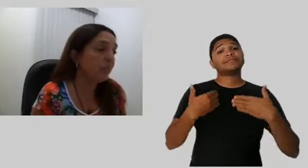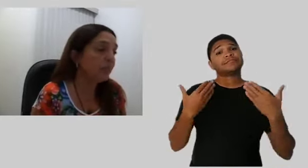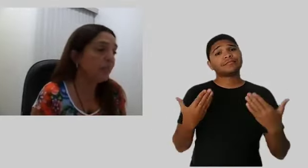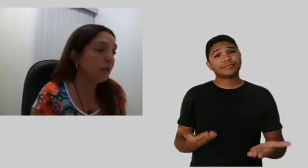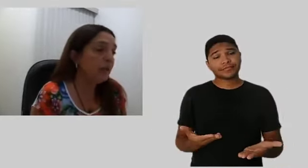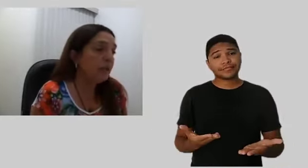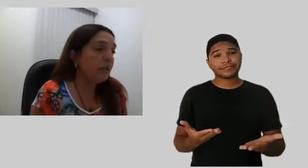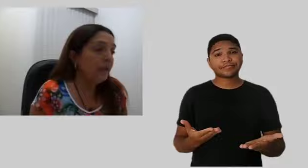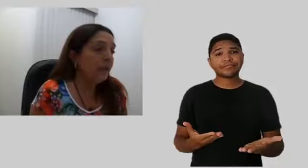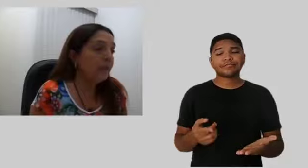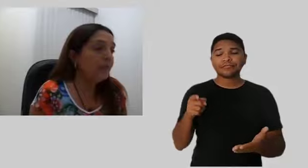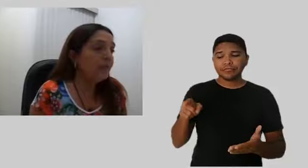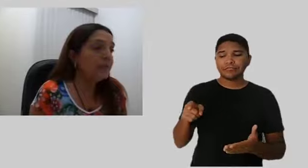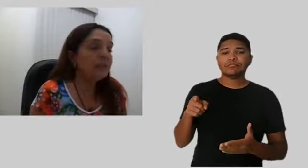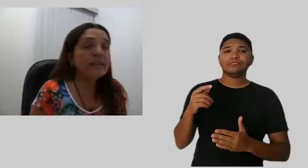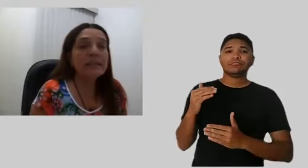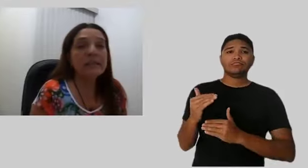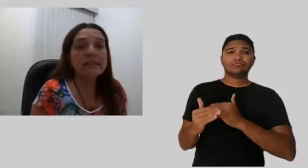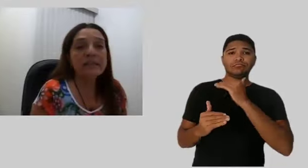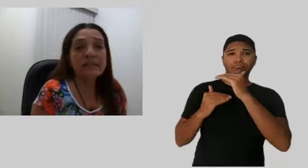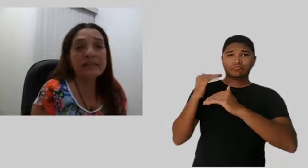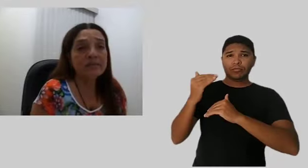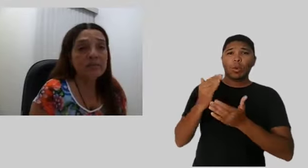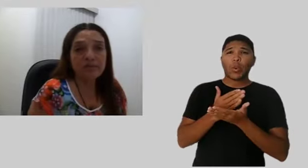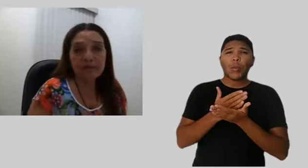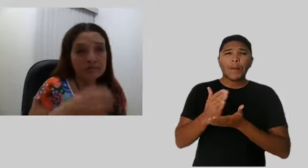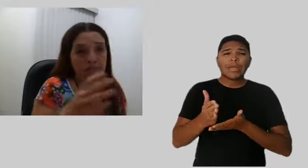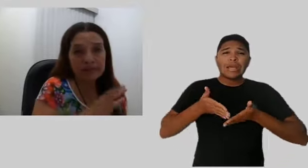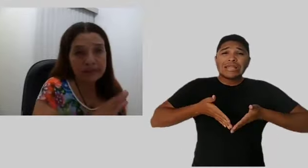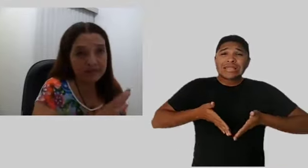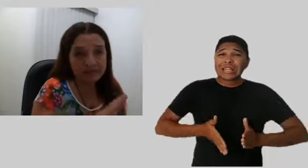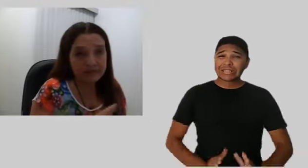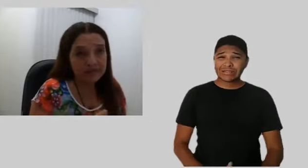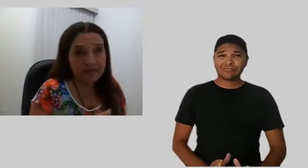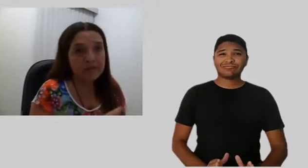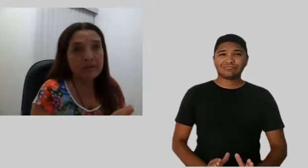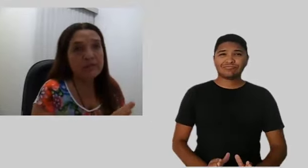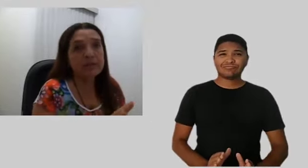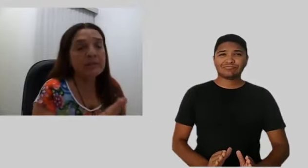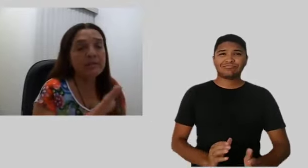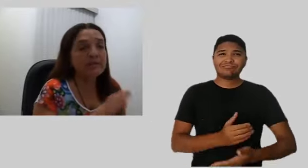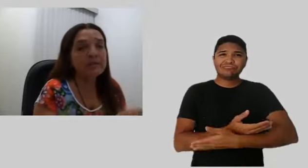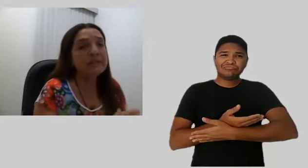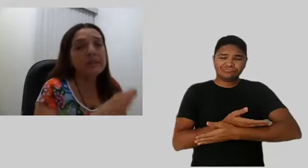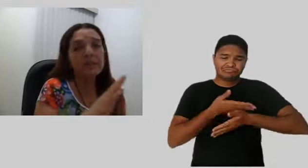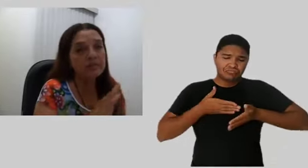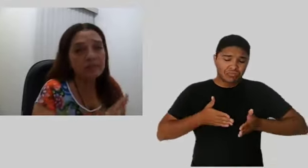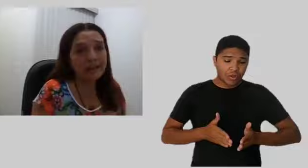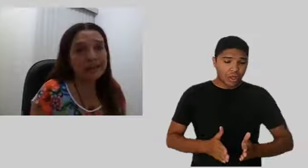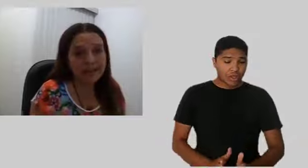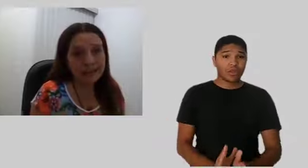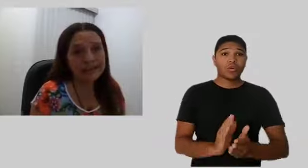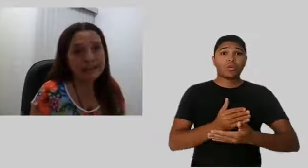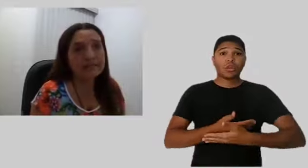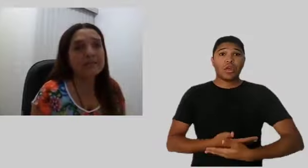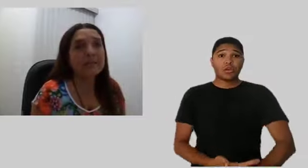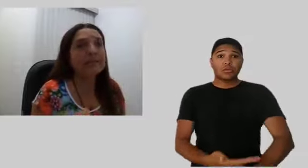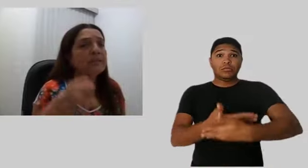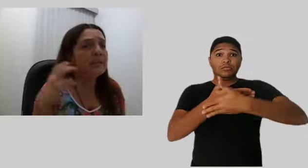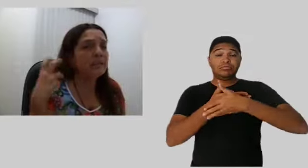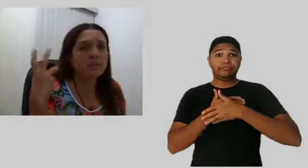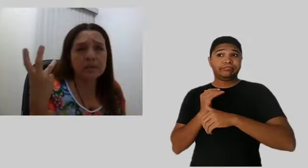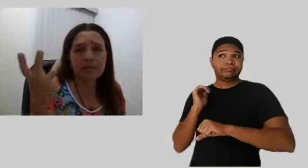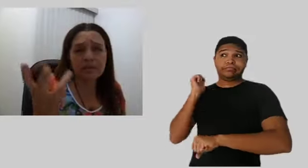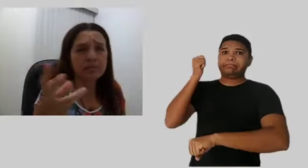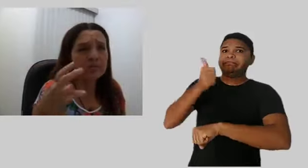onde ele vai chegar. Então ele vai dizer que esse desenvolvimento começa na fase mais precoce da infância, né? Quando ela nasce,